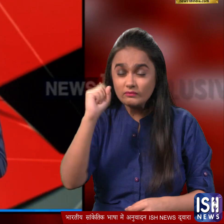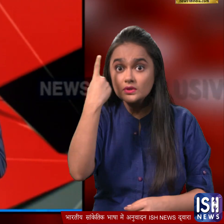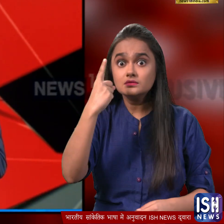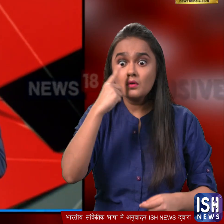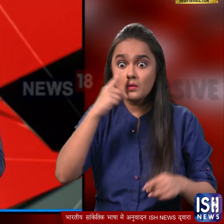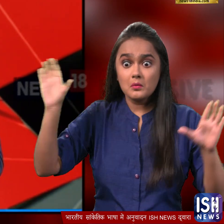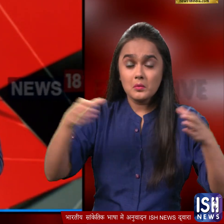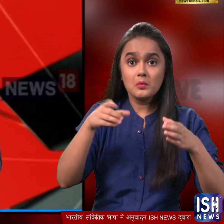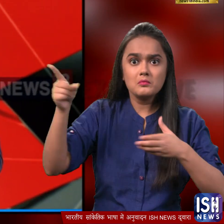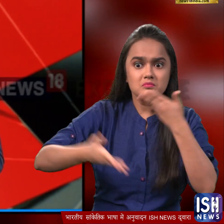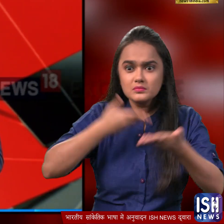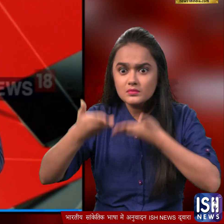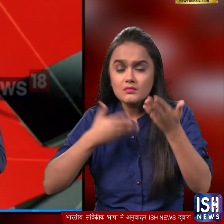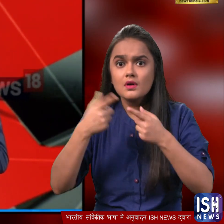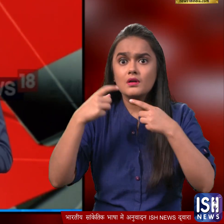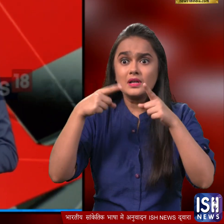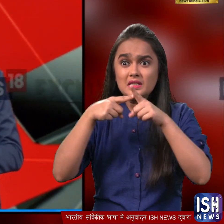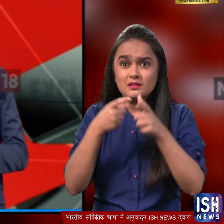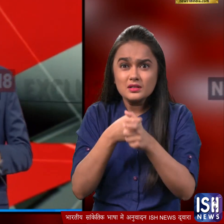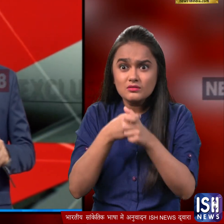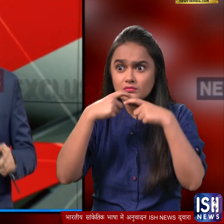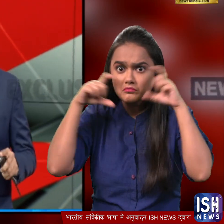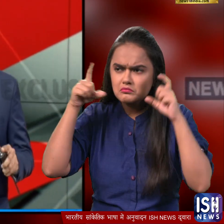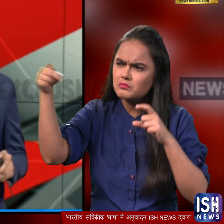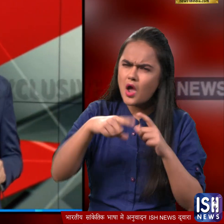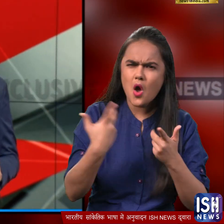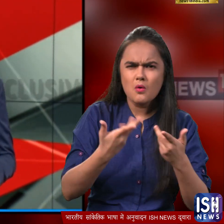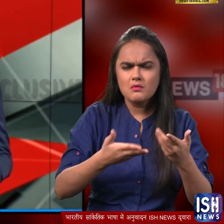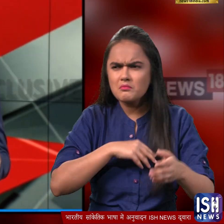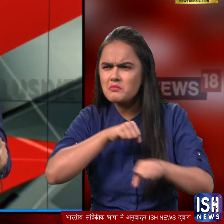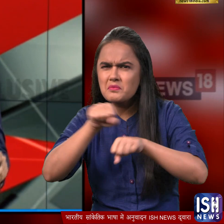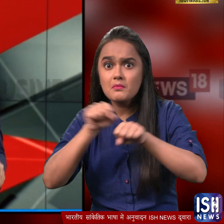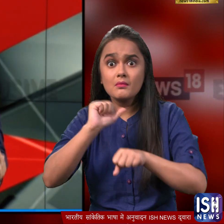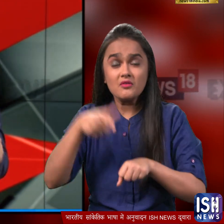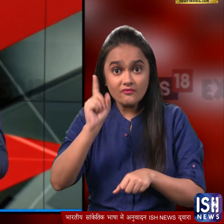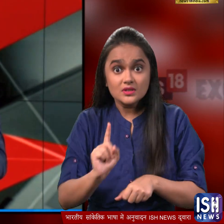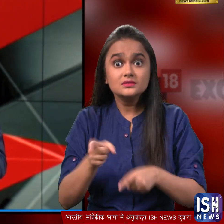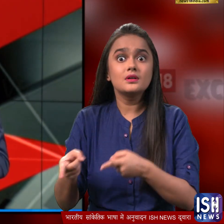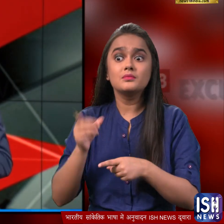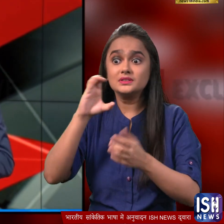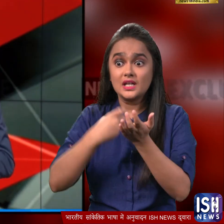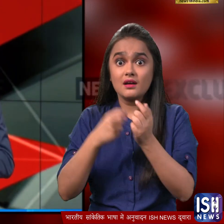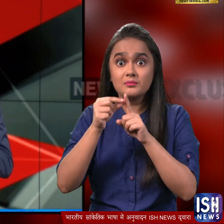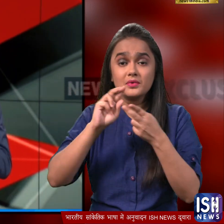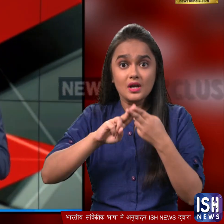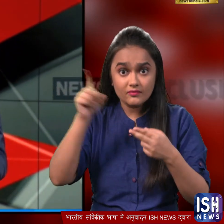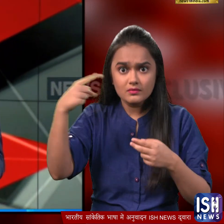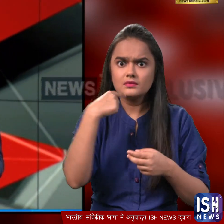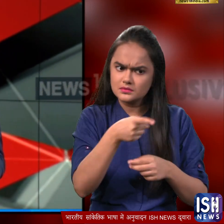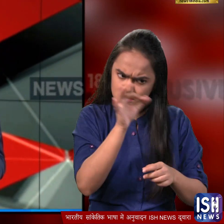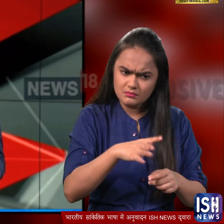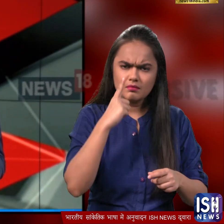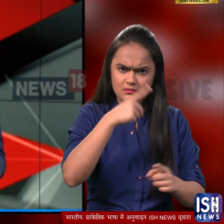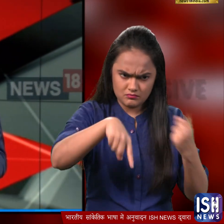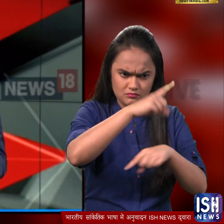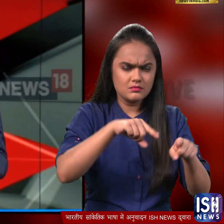है जिसे बड़े नेताओं की सुरक्षा और नक्सली या आतंकी हमलों से निपटने की ट्रेनिंग दी गई। और बिहार पुलिस की इन कमांडो को भी CRPF ने ही प्रशिक्षित